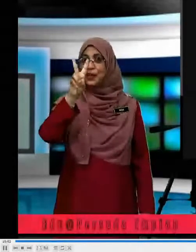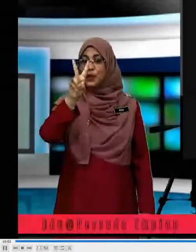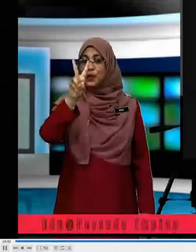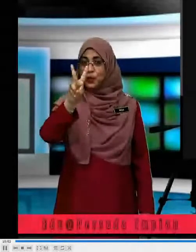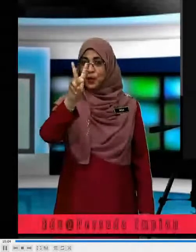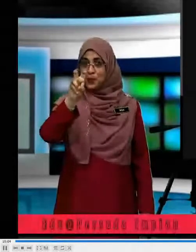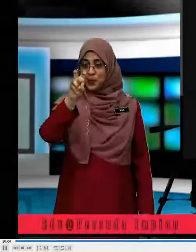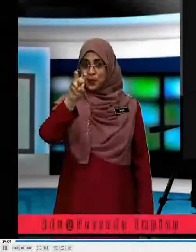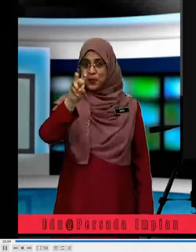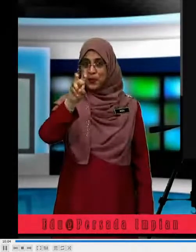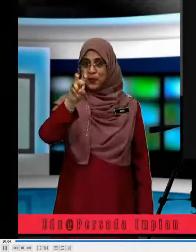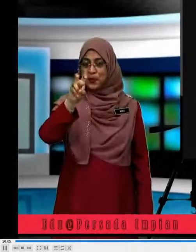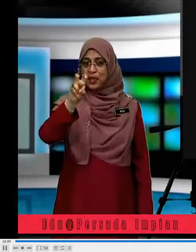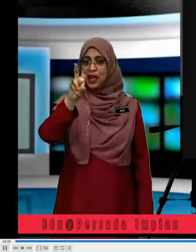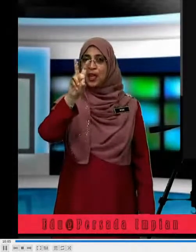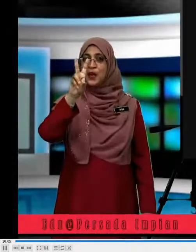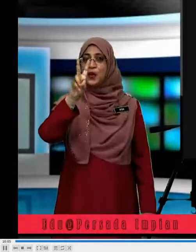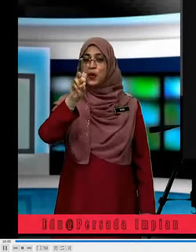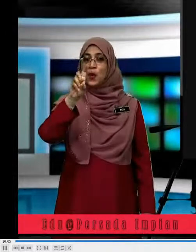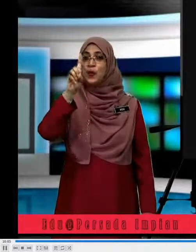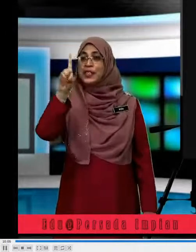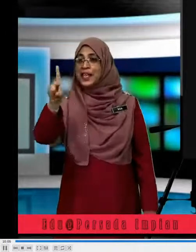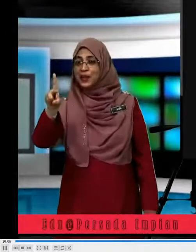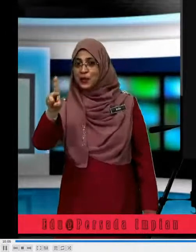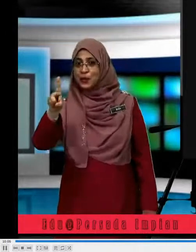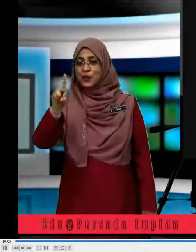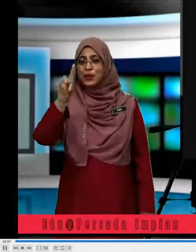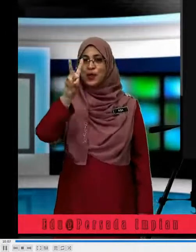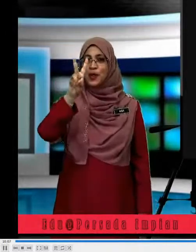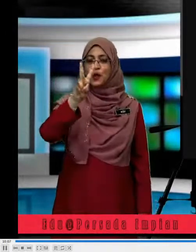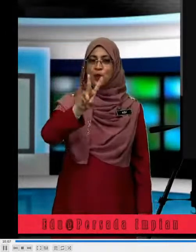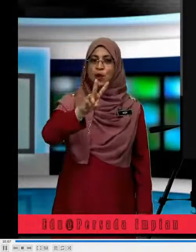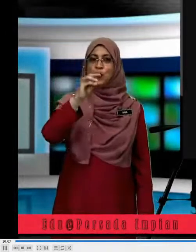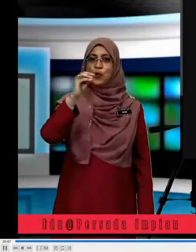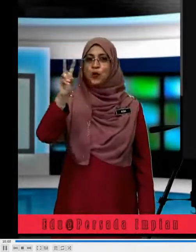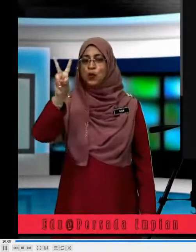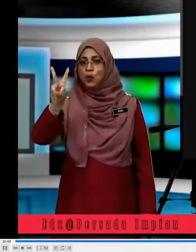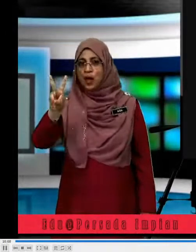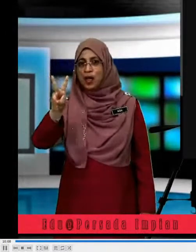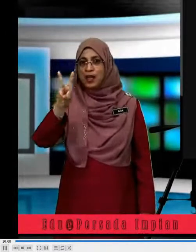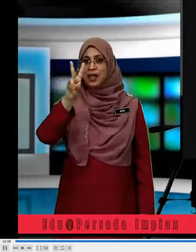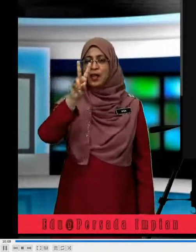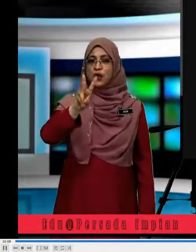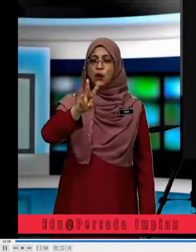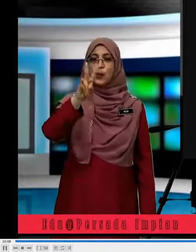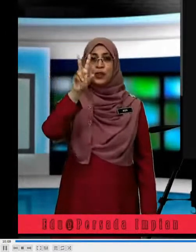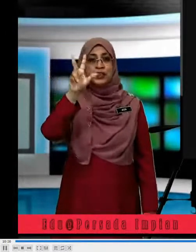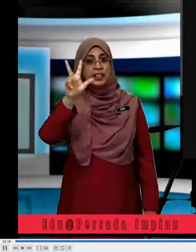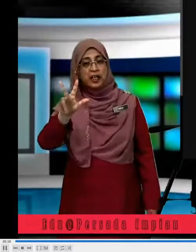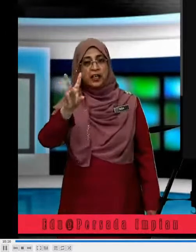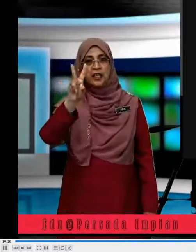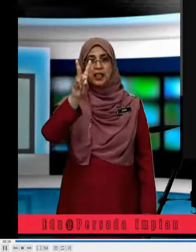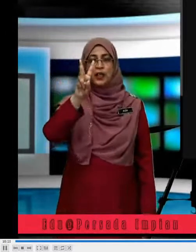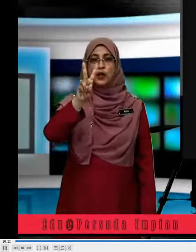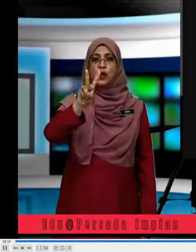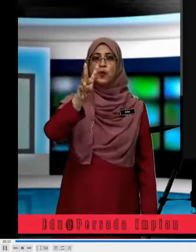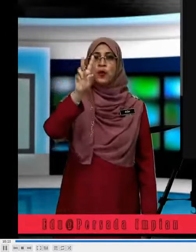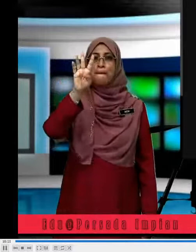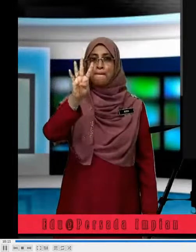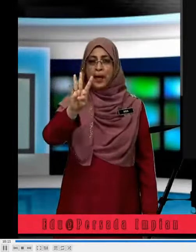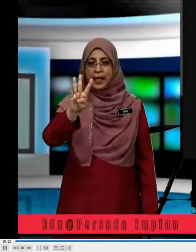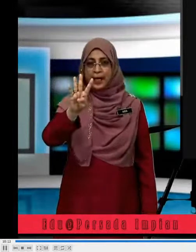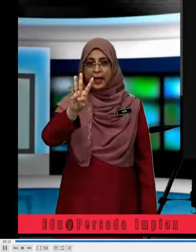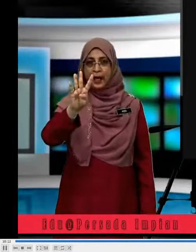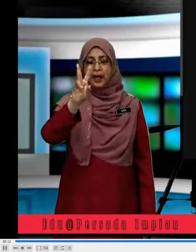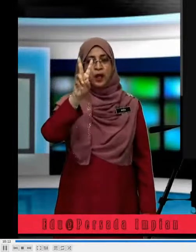20 21 22 23 24